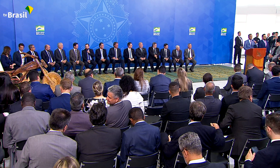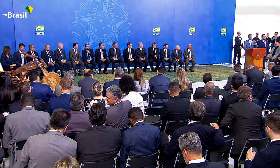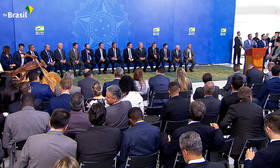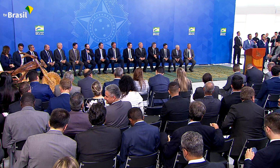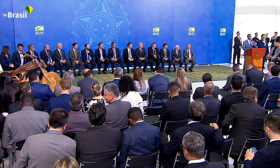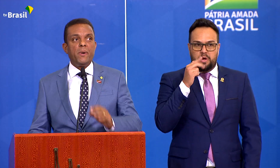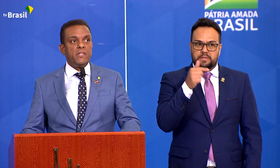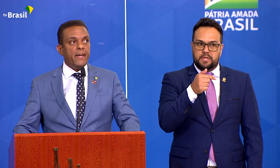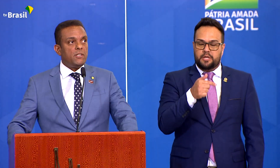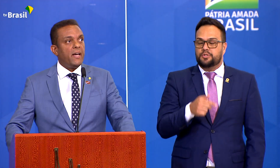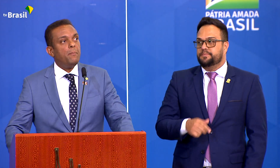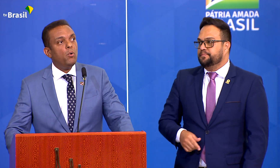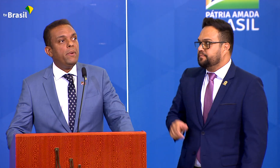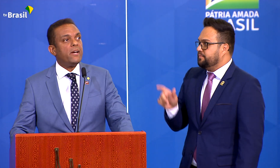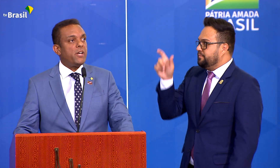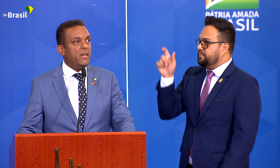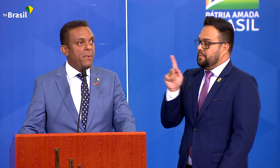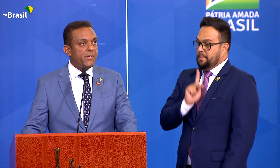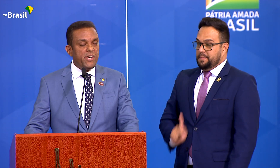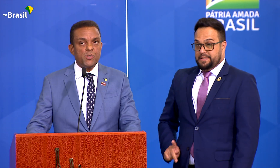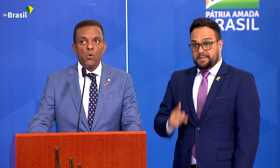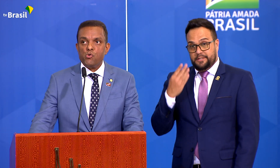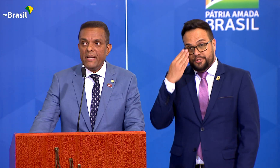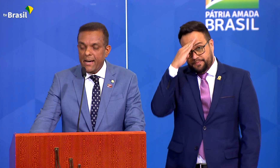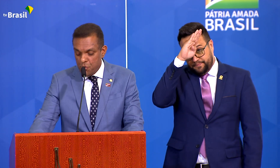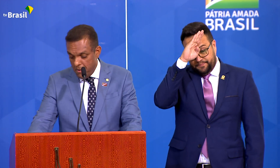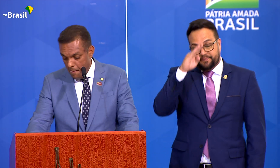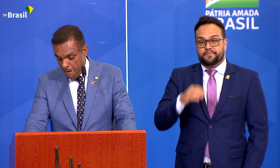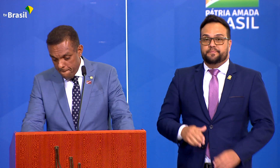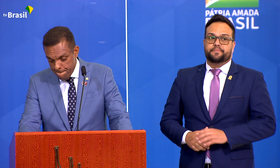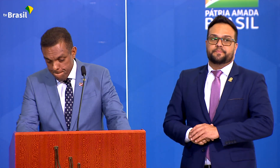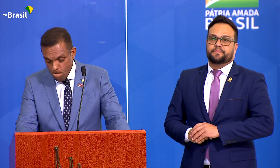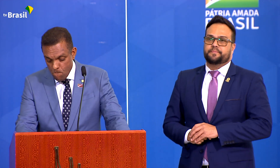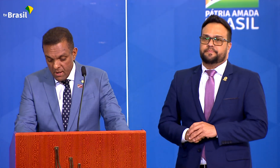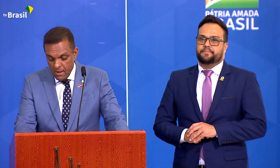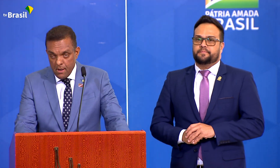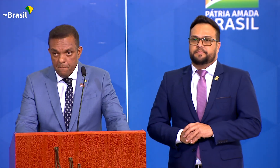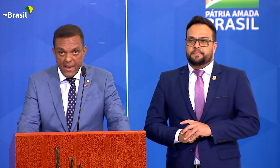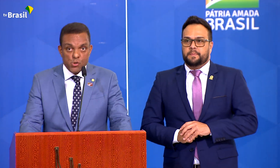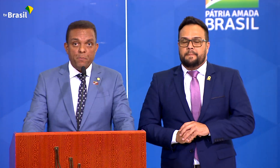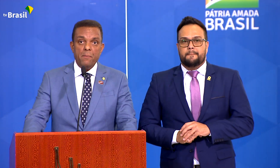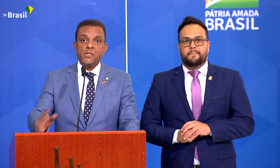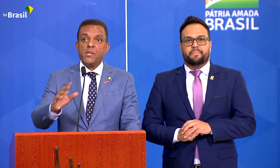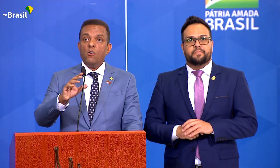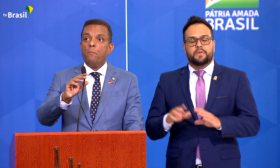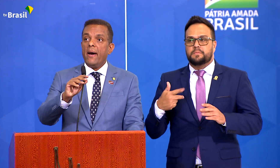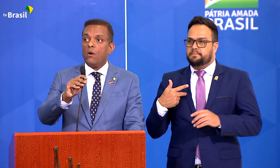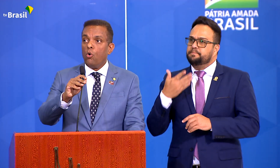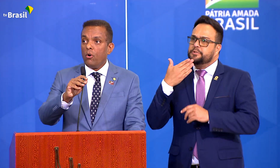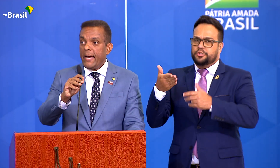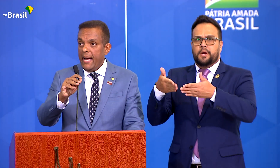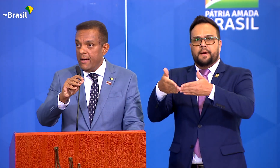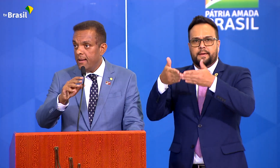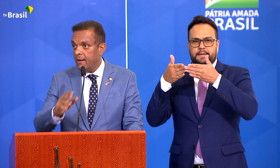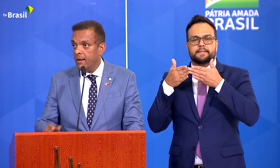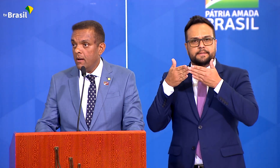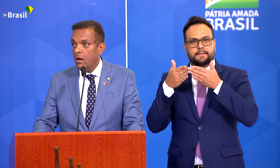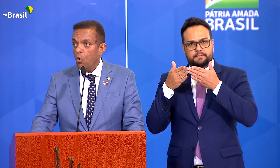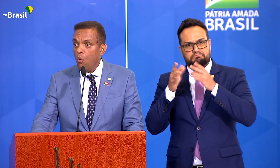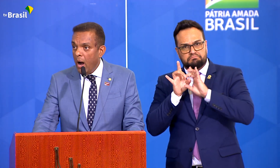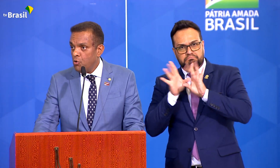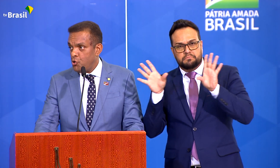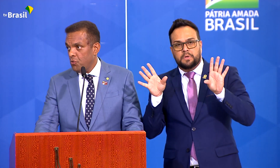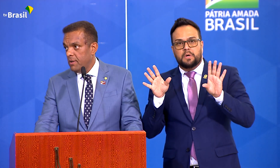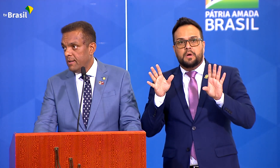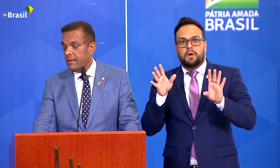o senhor presidente da república Jair Messias bolsonaro eu peço permissão para colocar